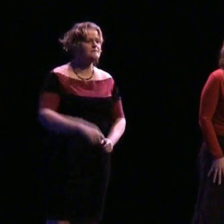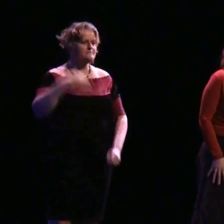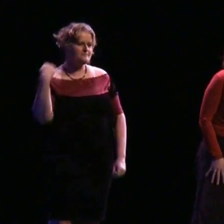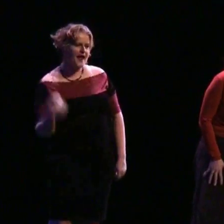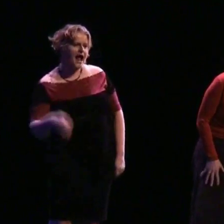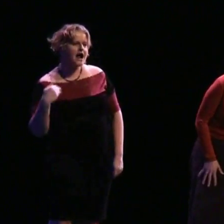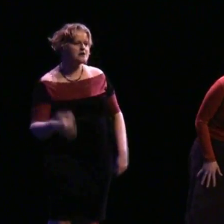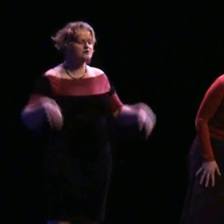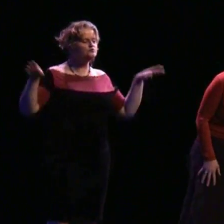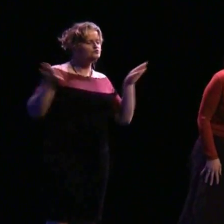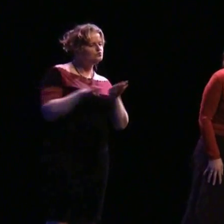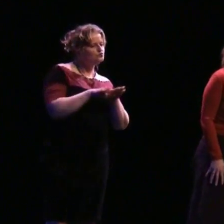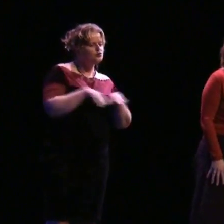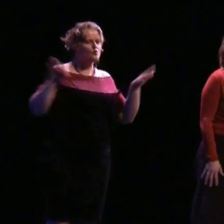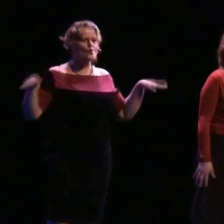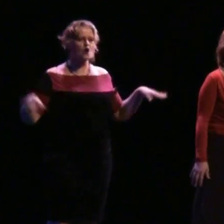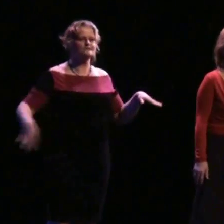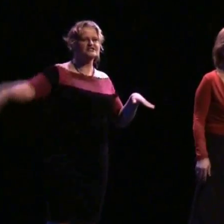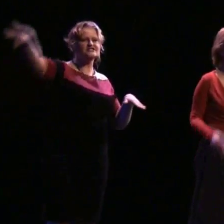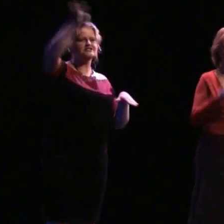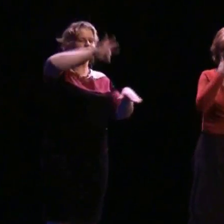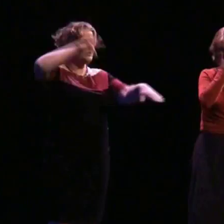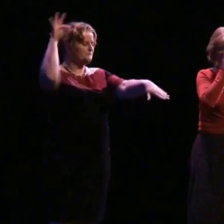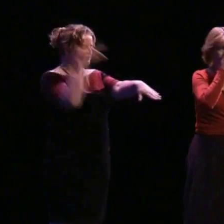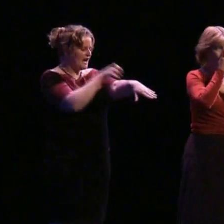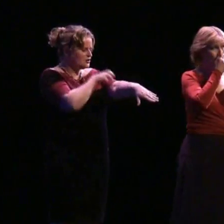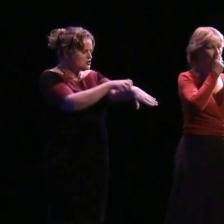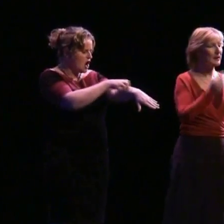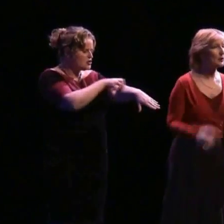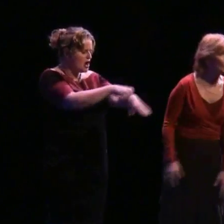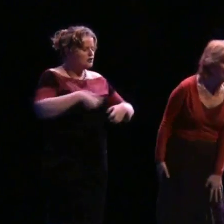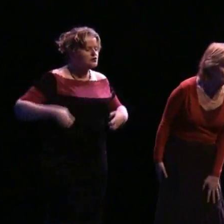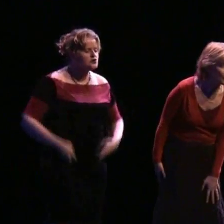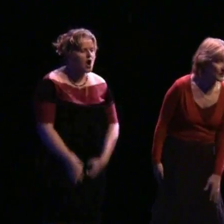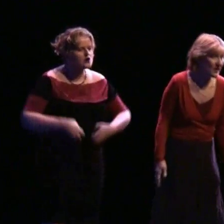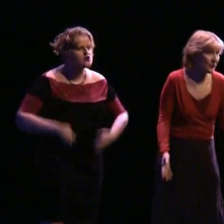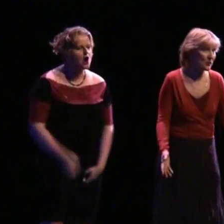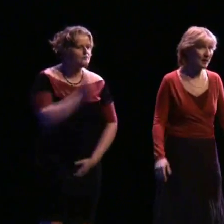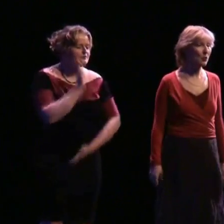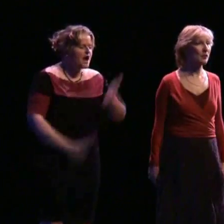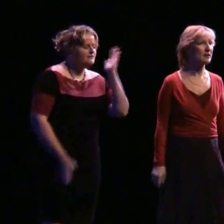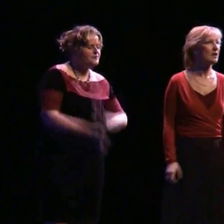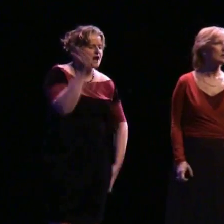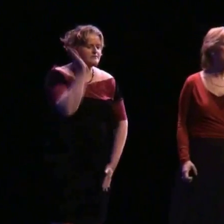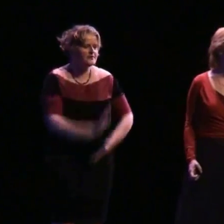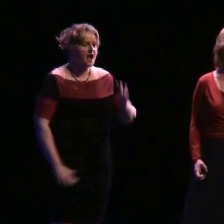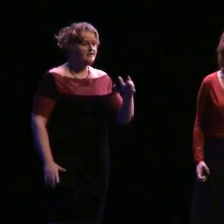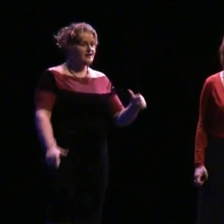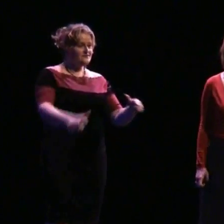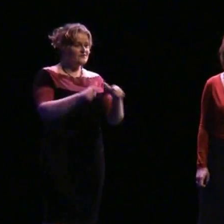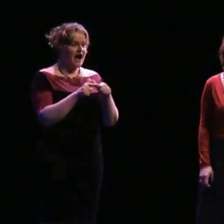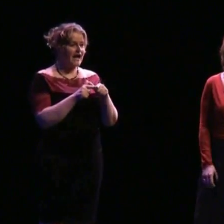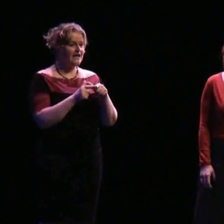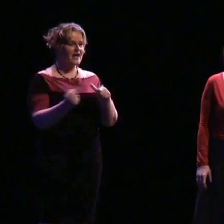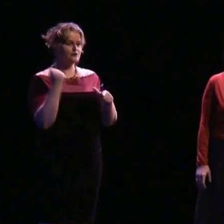Het leek alsof daar een soort stoppelbaard zat als wij vreeën met elkaar. En een jeuk. Het is hetzelfde als bij een muggenbeet. Je moet